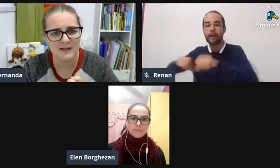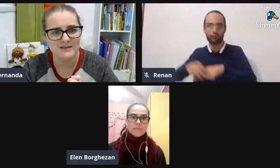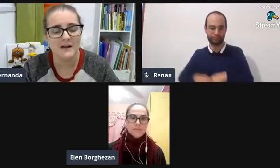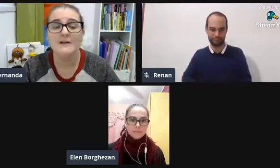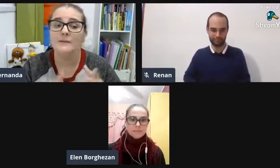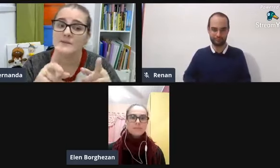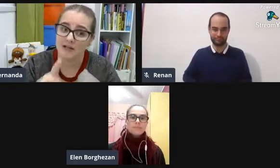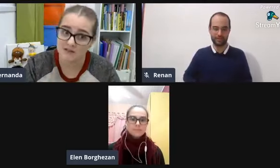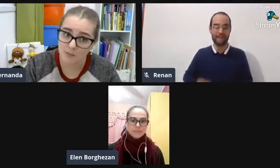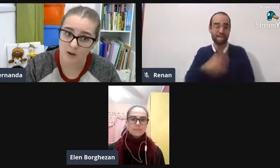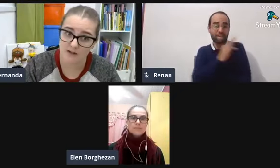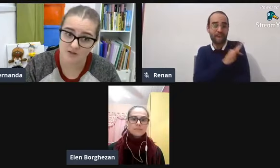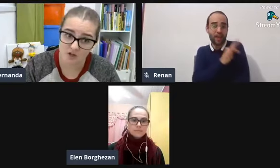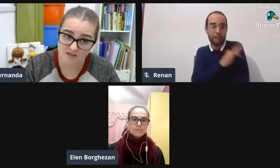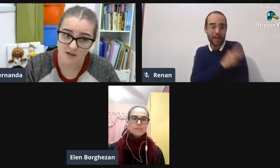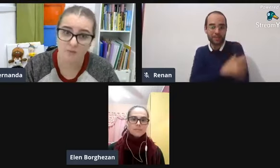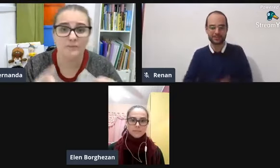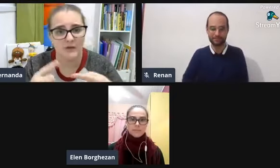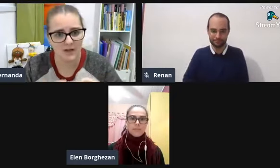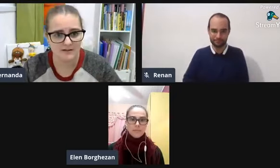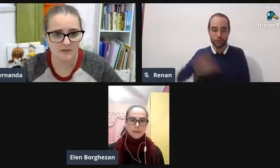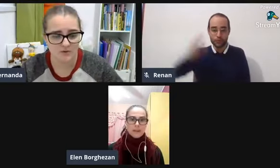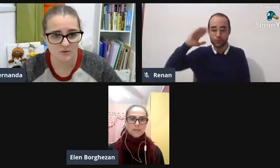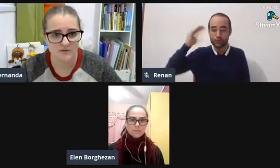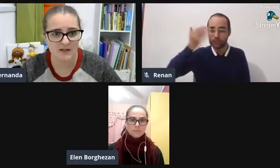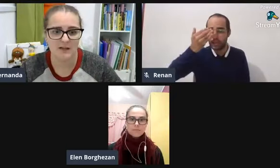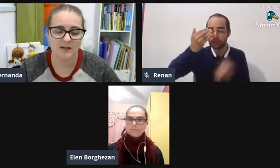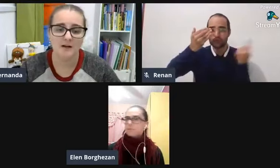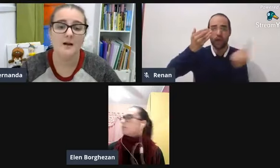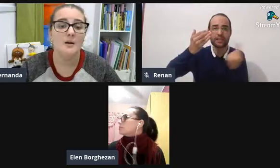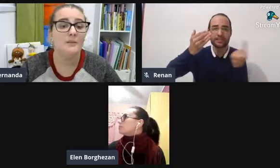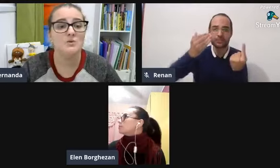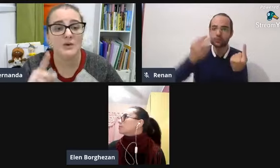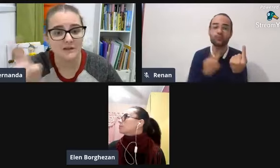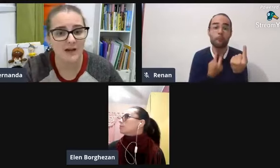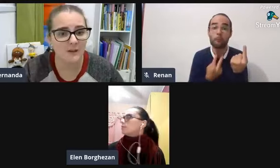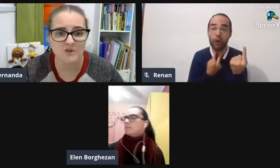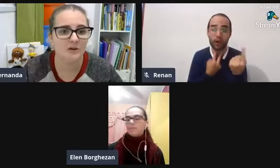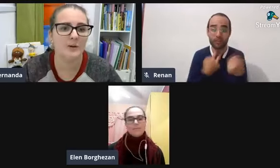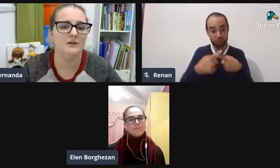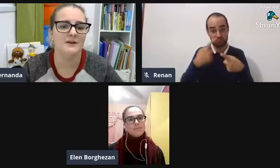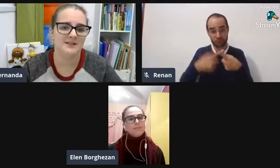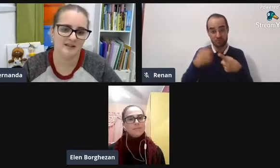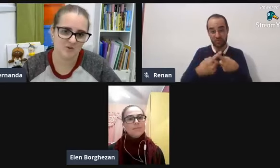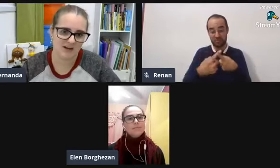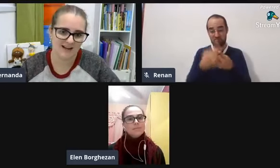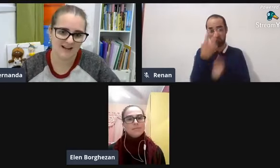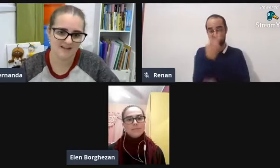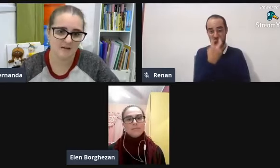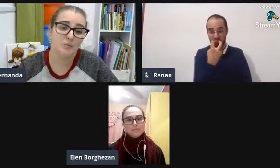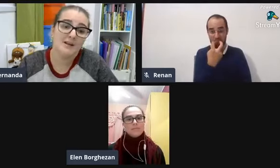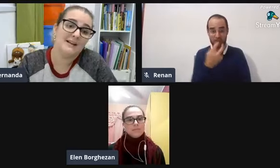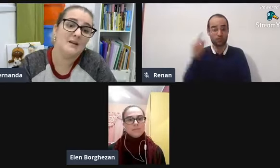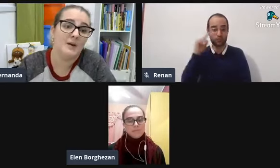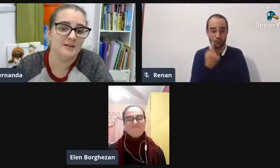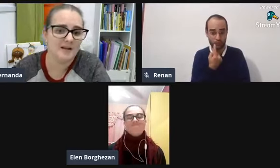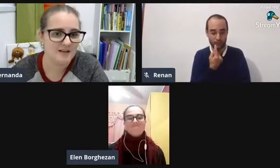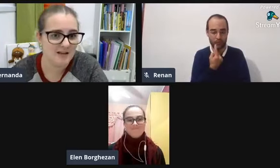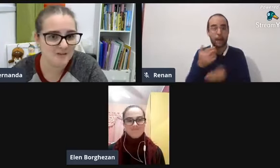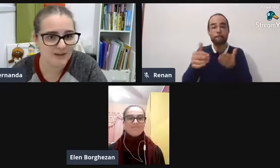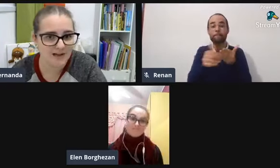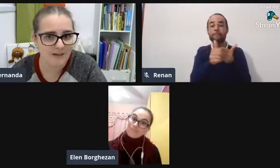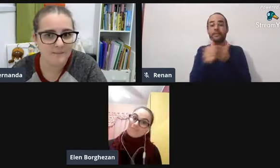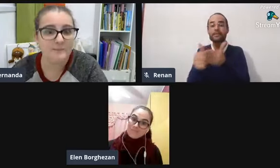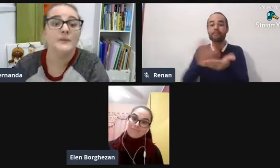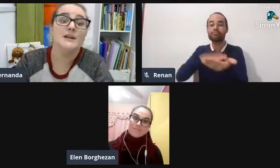na farmácia se eles não podem ir sozinho, em razão da surdo-cegueira, mas o guia-intérprete também não vai sair da sua casa, porque ele também tem